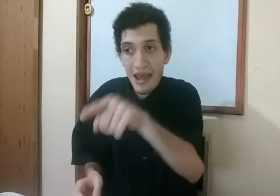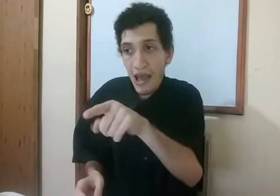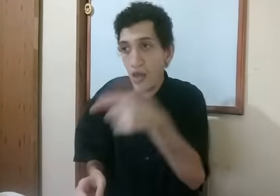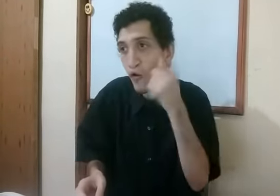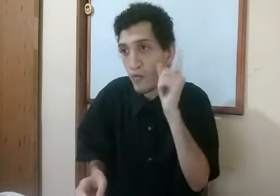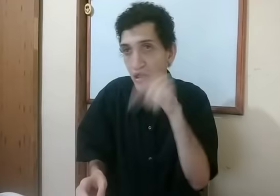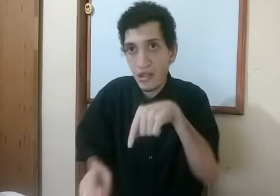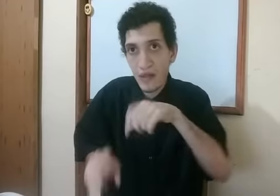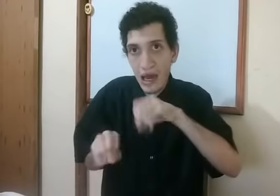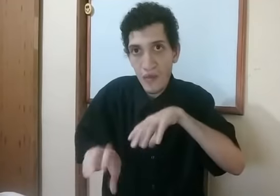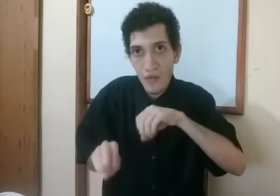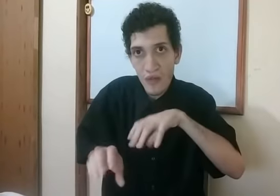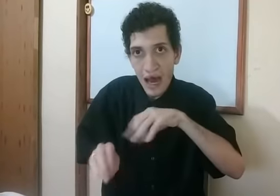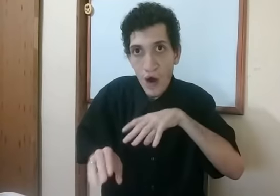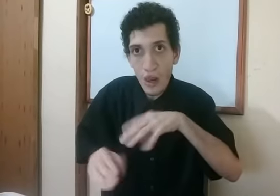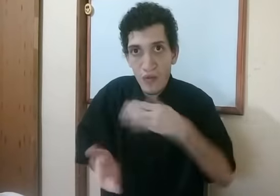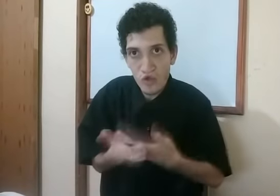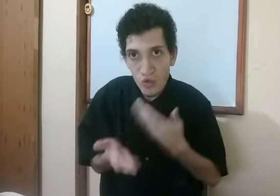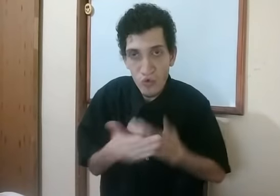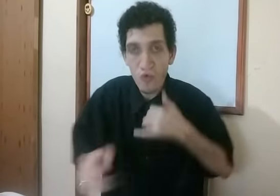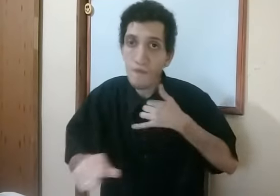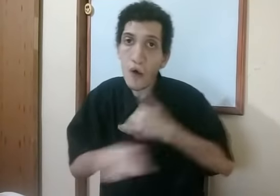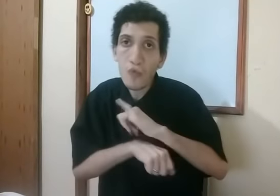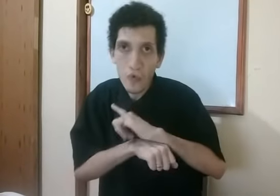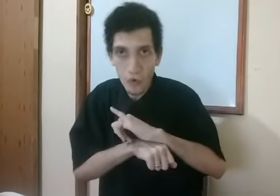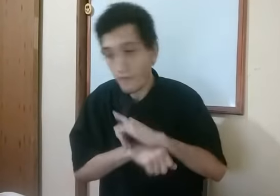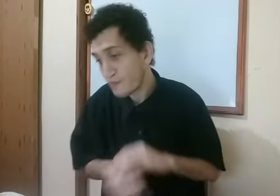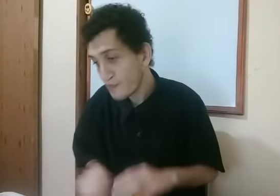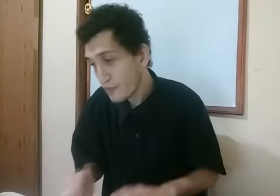Ele ontem aqui na aula, no estudo, pautou.